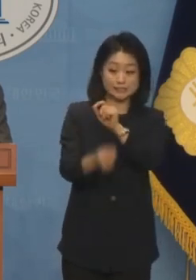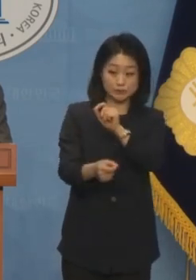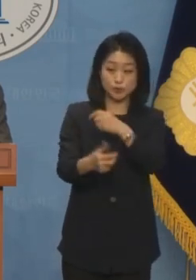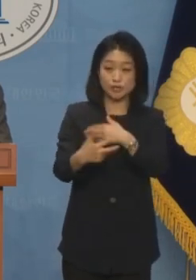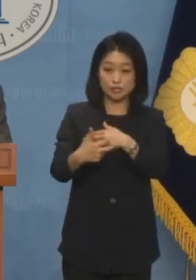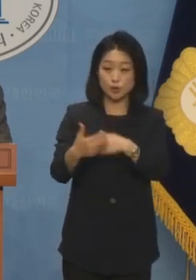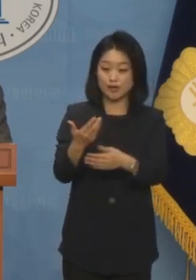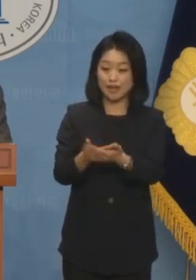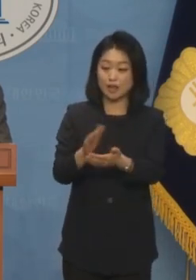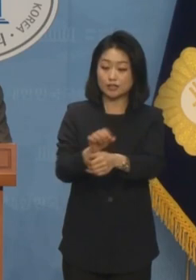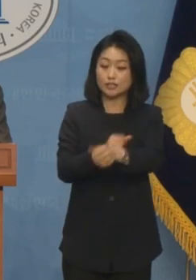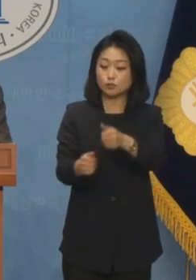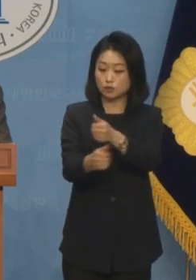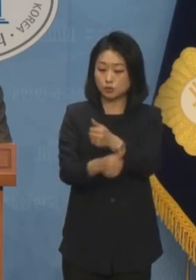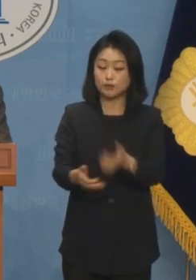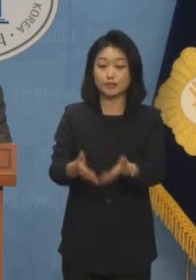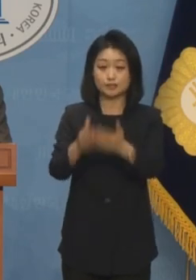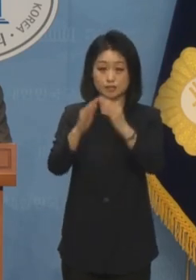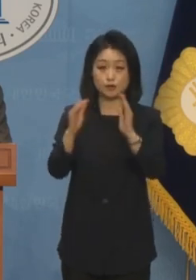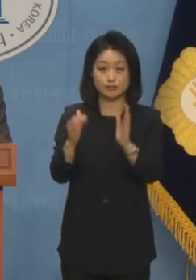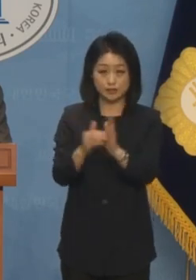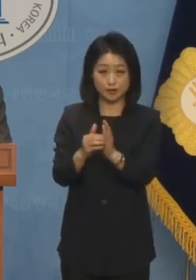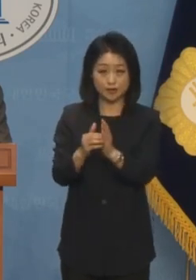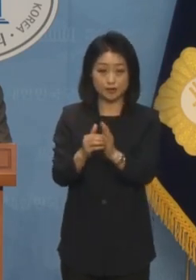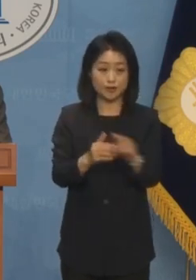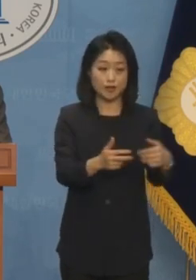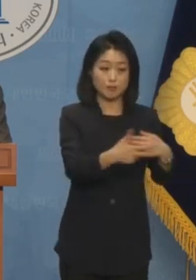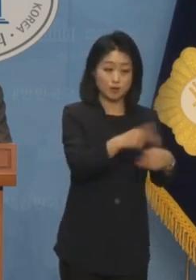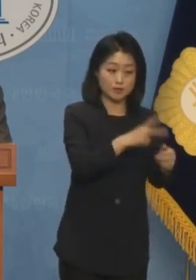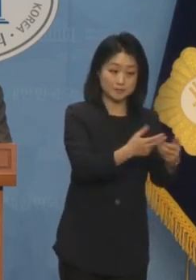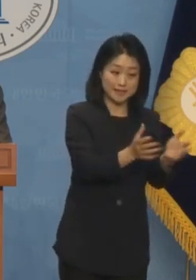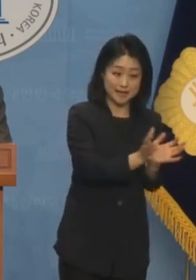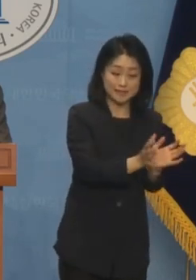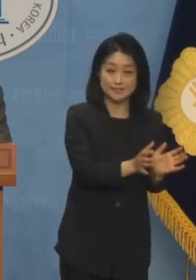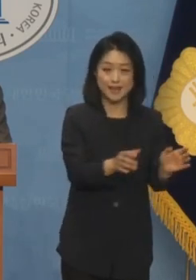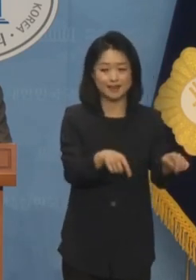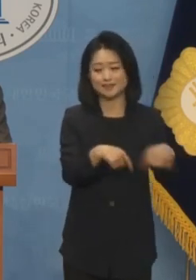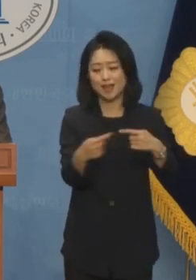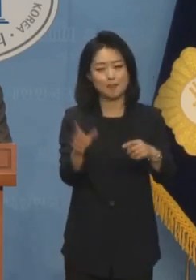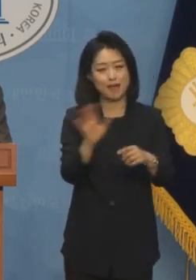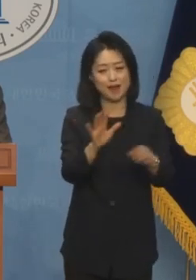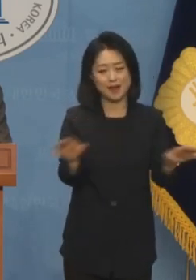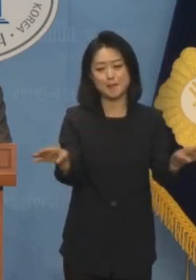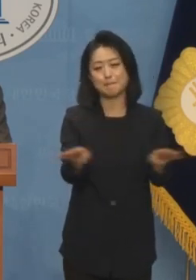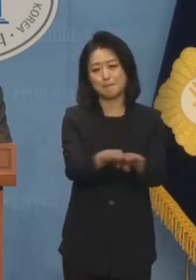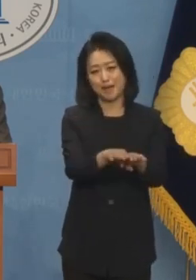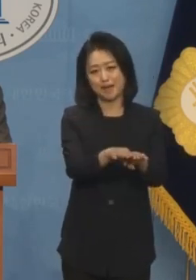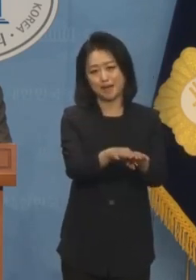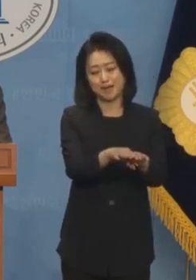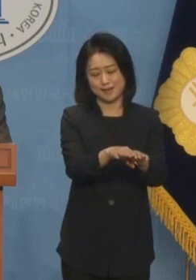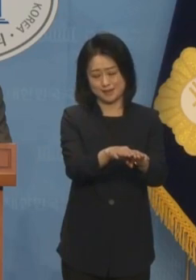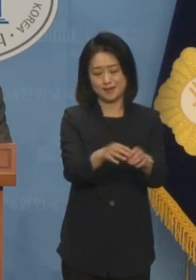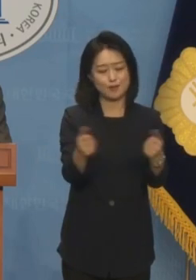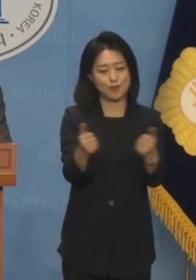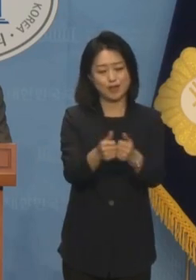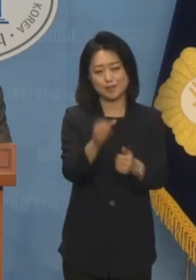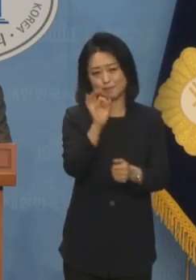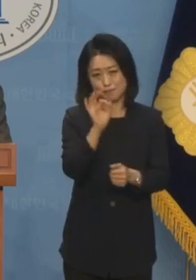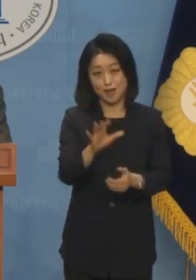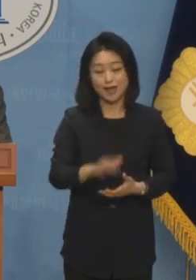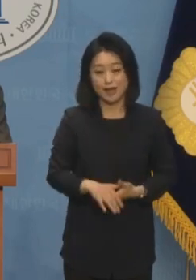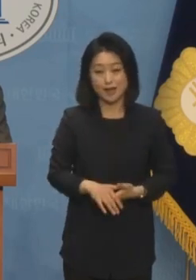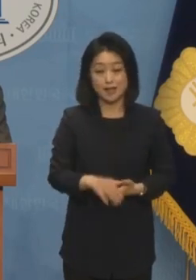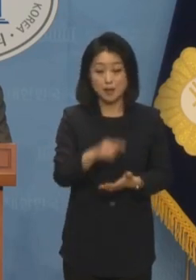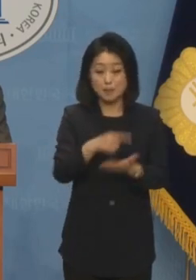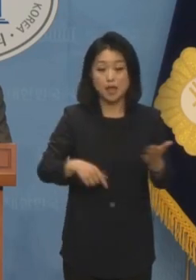의료개혁 특위가 공식 출범했으나 의사단체가 불참해 반의 반쪽짜리 기구가 되어버리지 않았습니까?